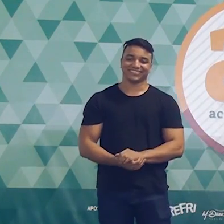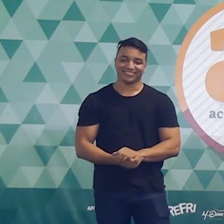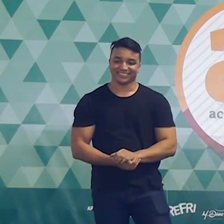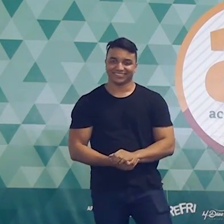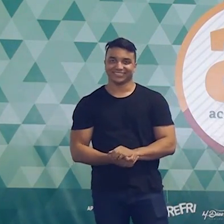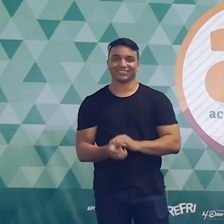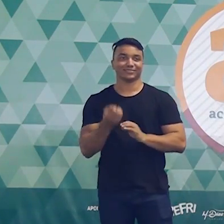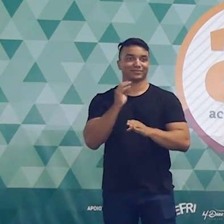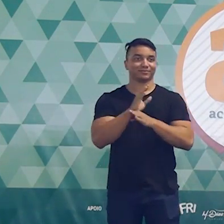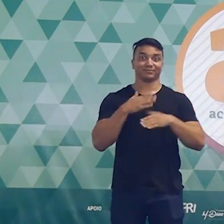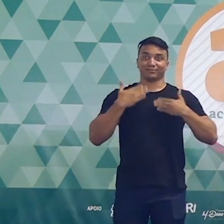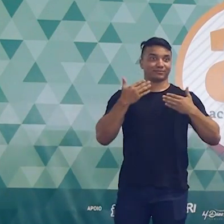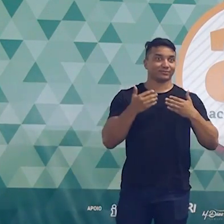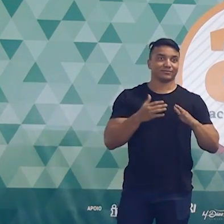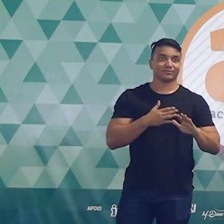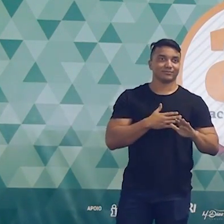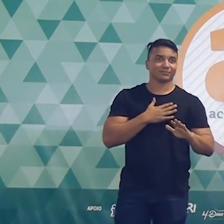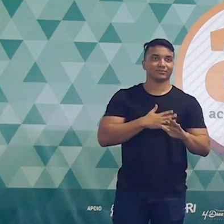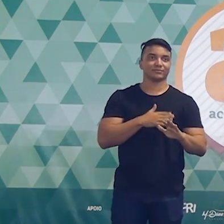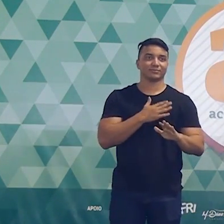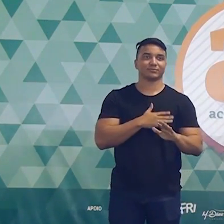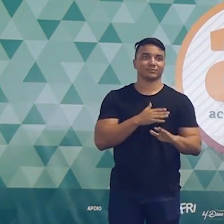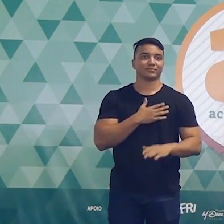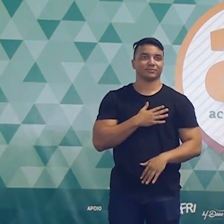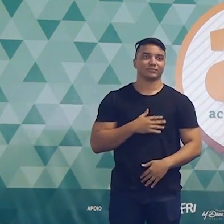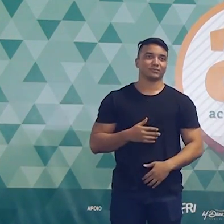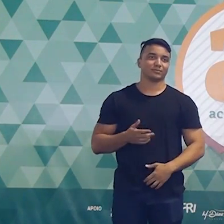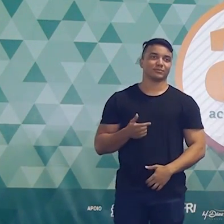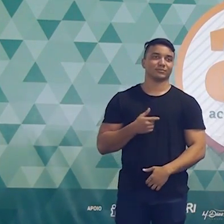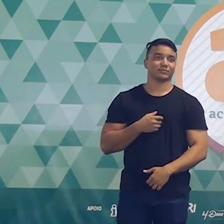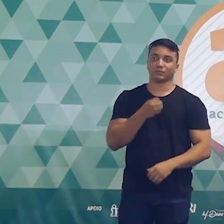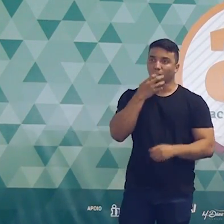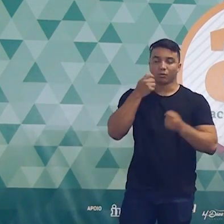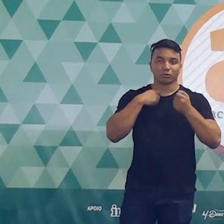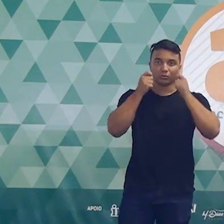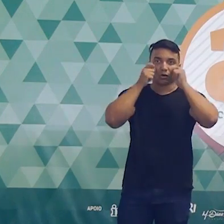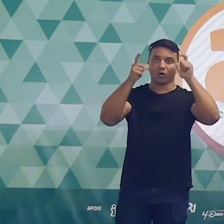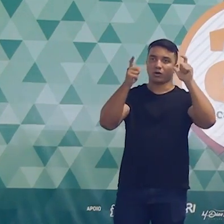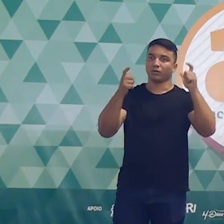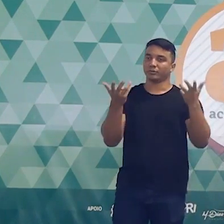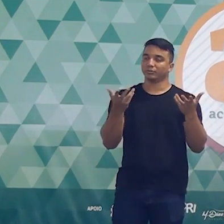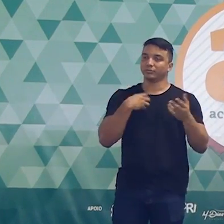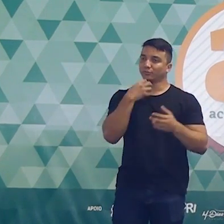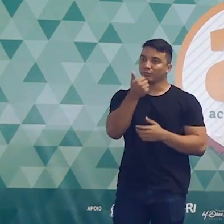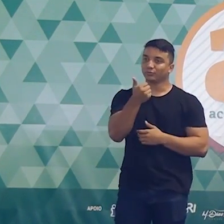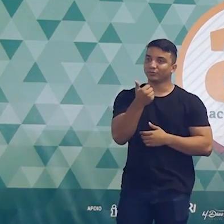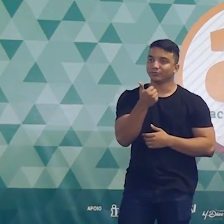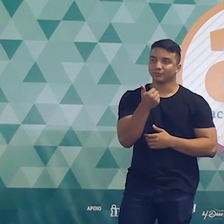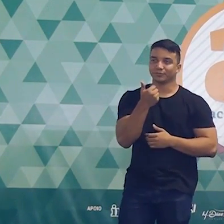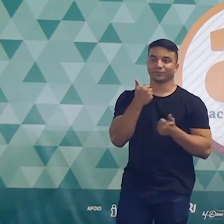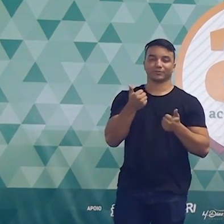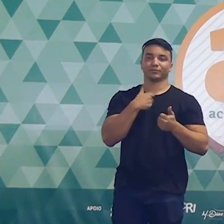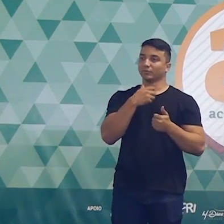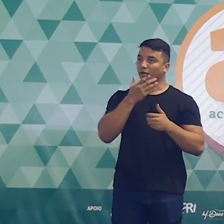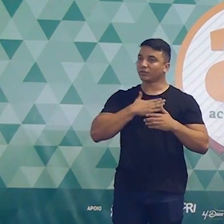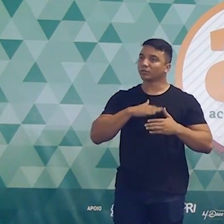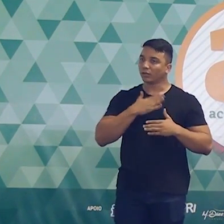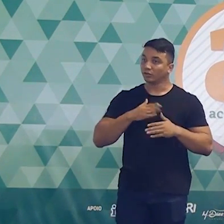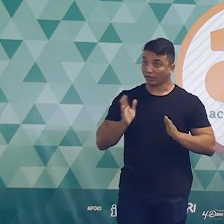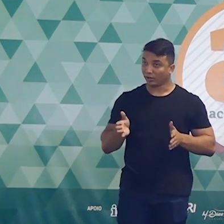Boa tarde, se assustaram? Pronto, cheguei animado para dar aula, é bom que vocês acordam. Tudo bom? Tudo tranquilo? Descansaram o